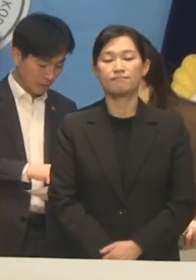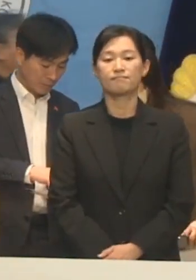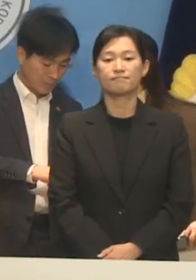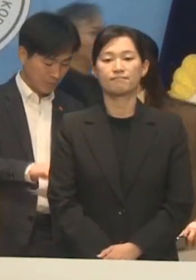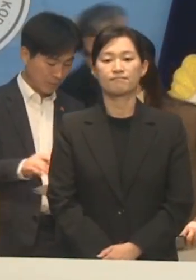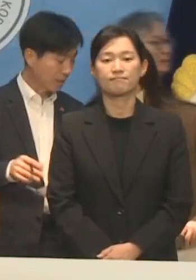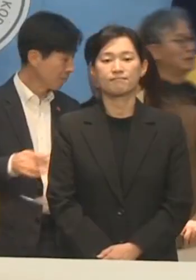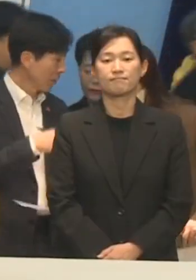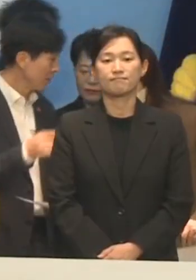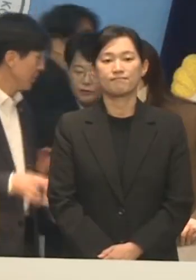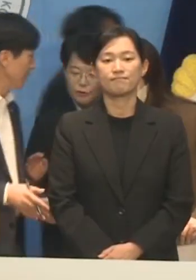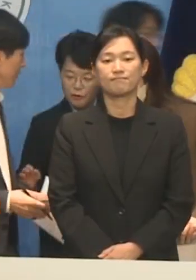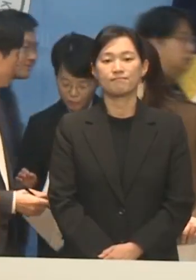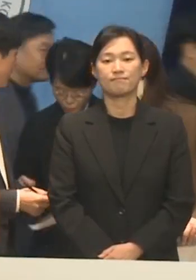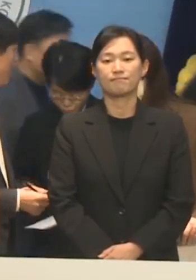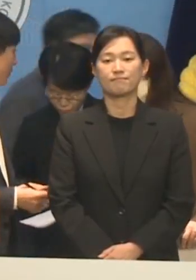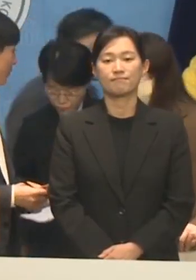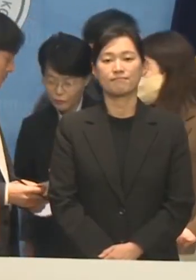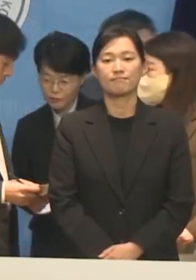그래가지고 내가